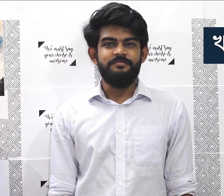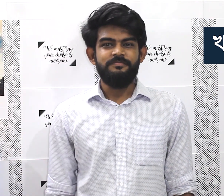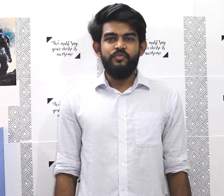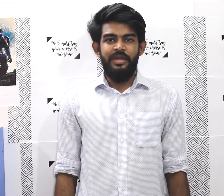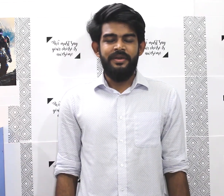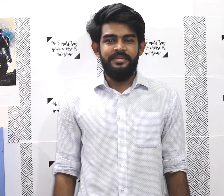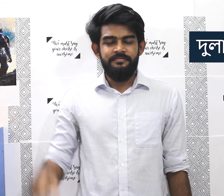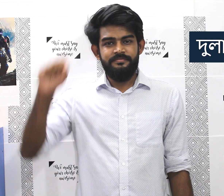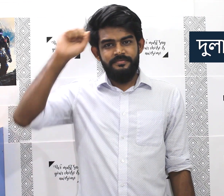দুলাভাই,